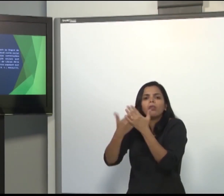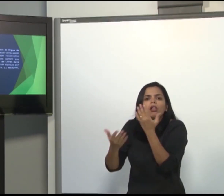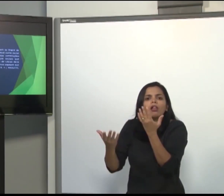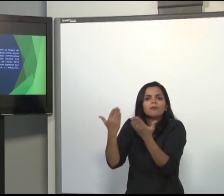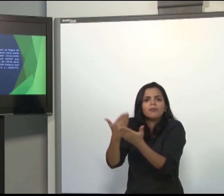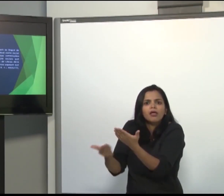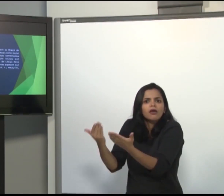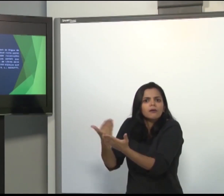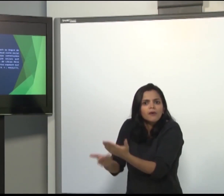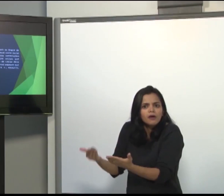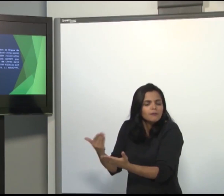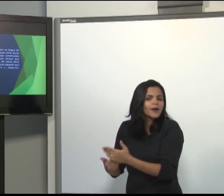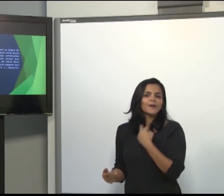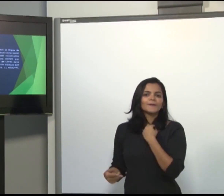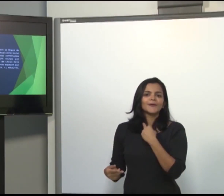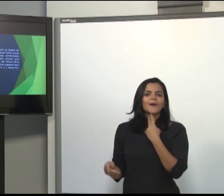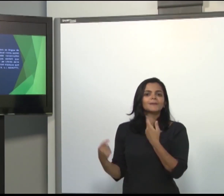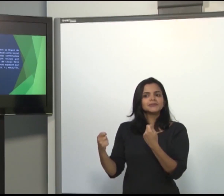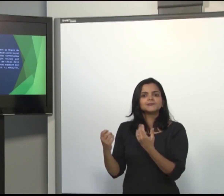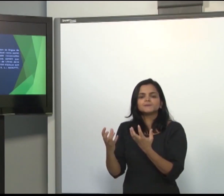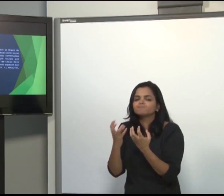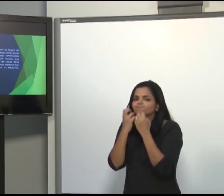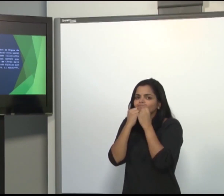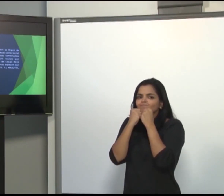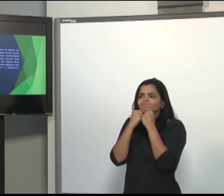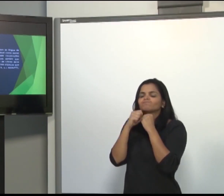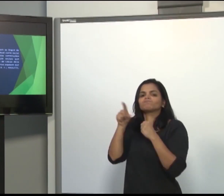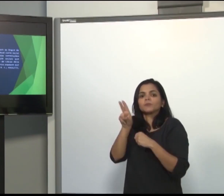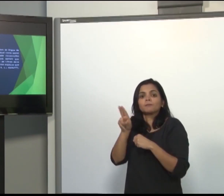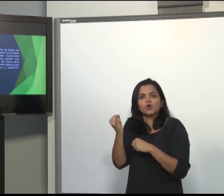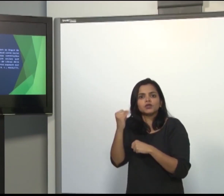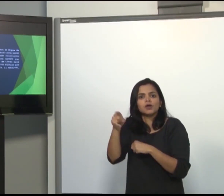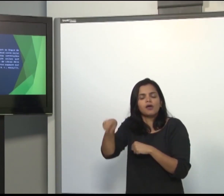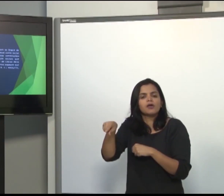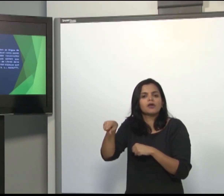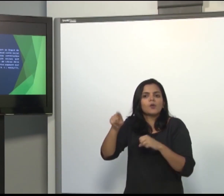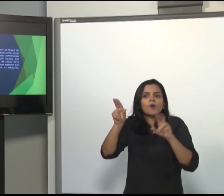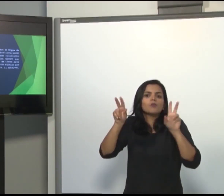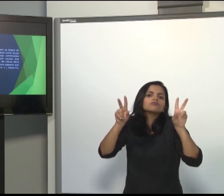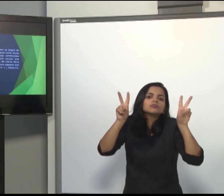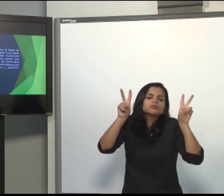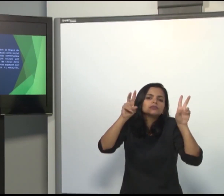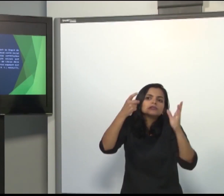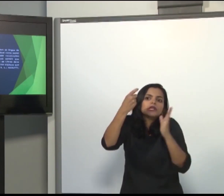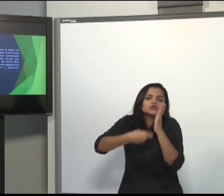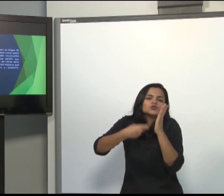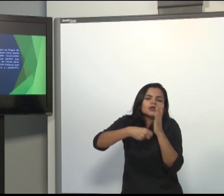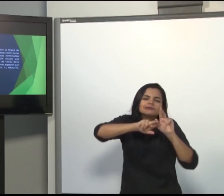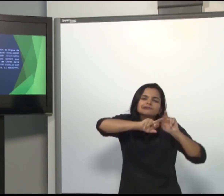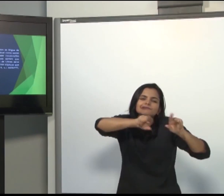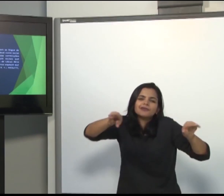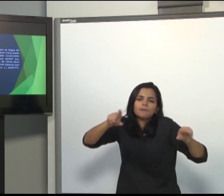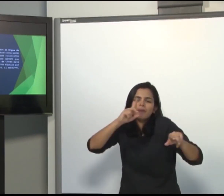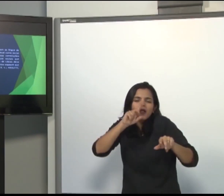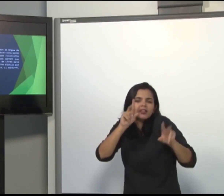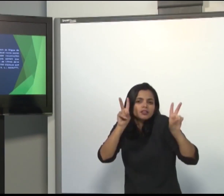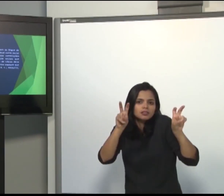haja prejuízo linguístico, e sim ganho. Então, a escrita de textos com